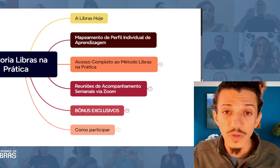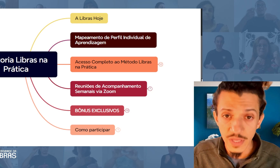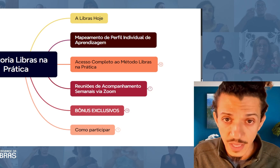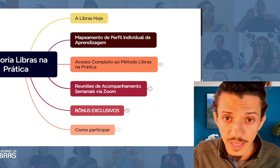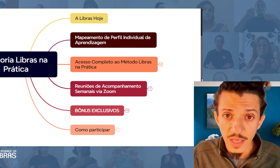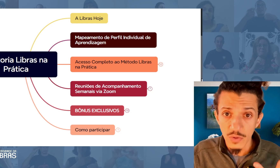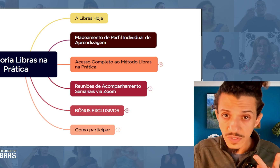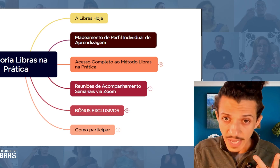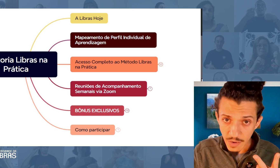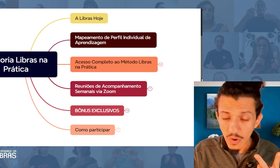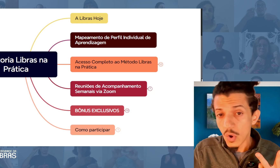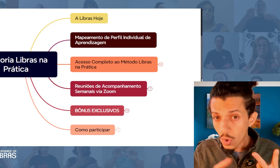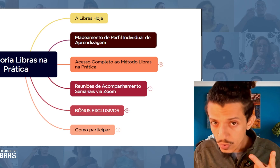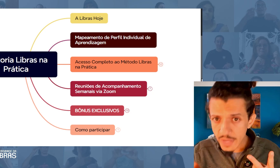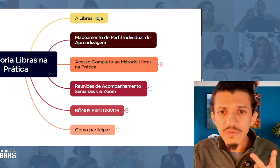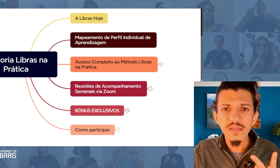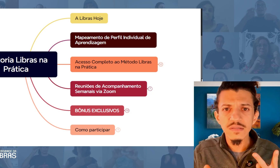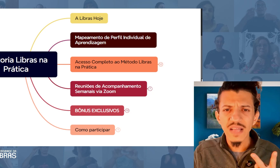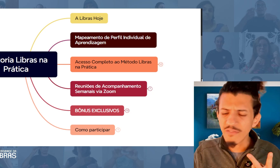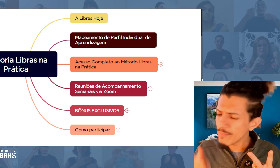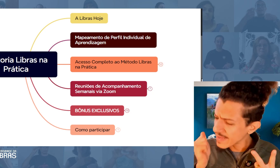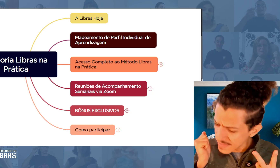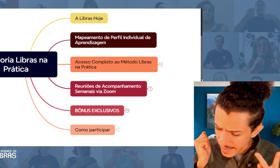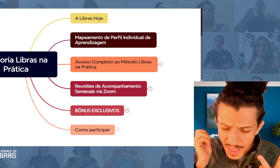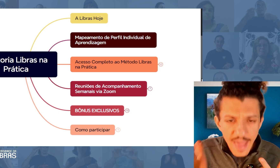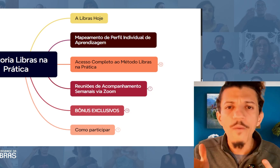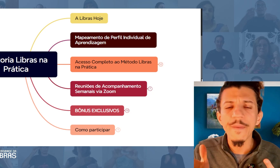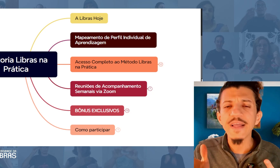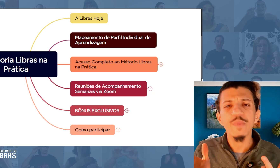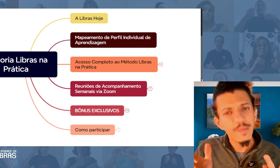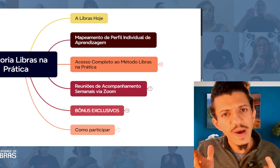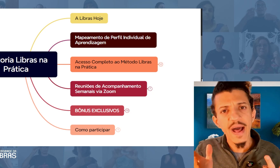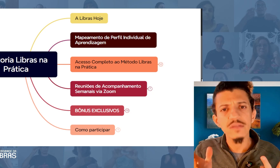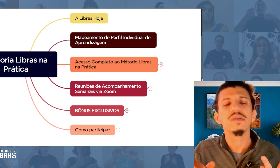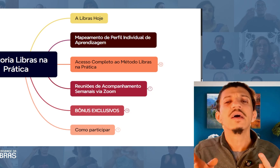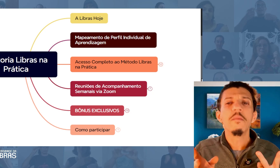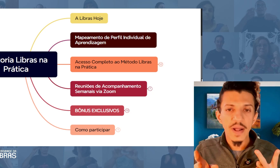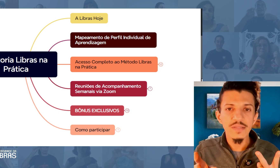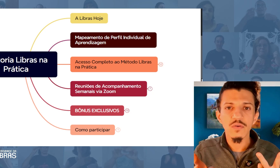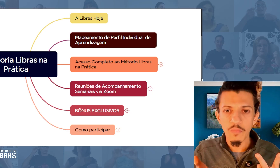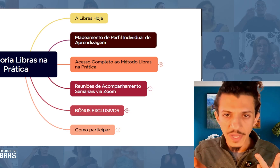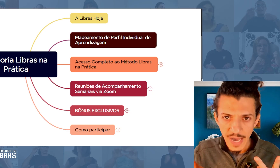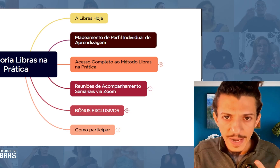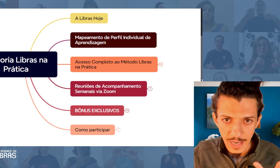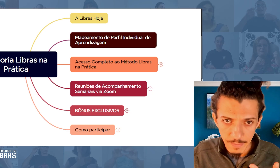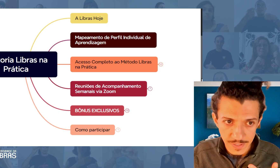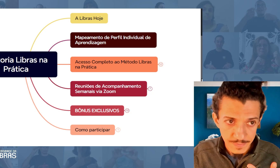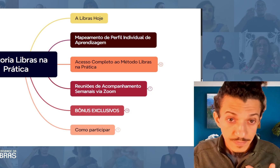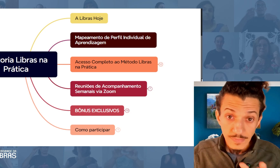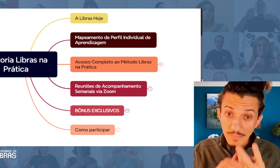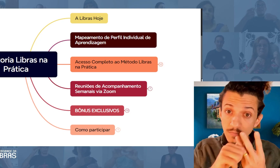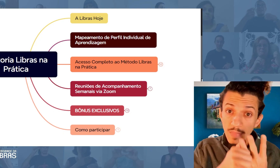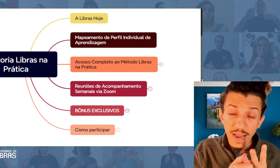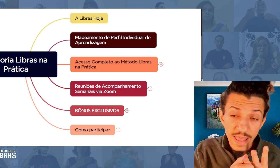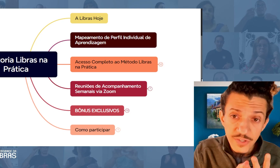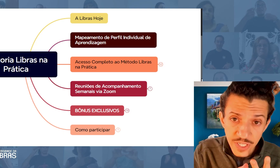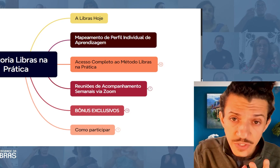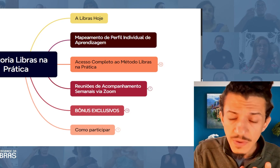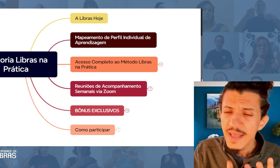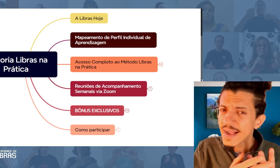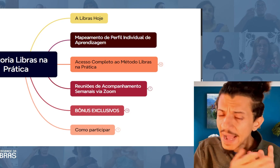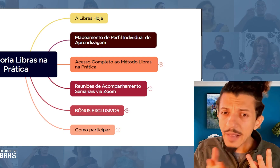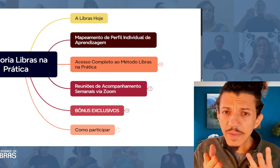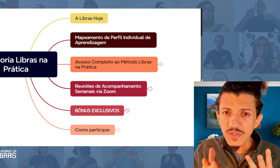que eu guiei do zero ou do nível que eles estavam para estarem realmente preparados para se comunicar em Libras. Além